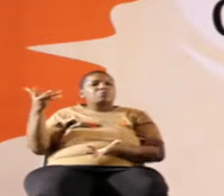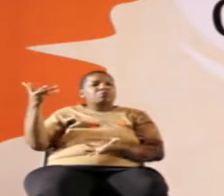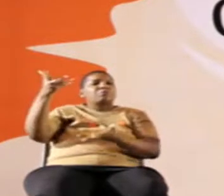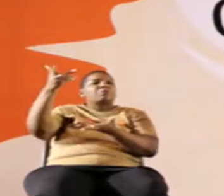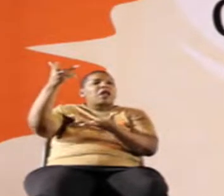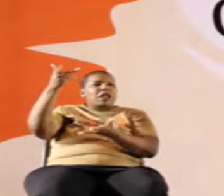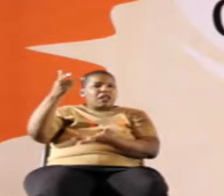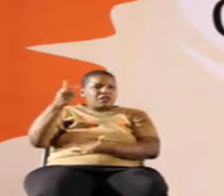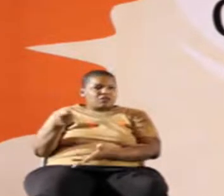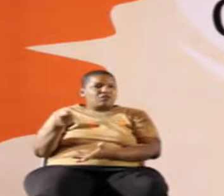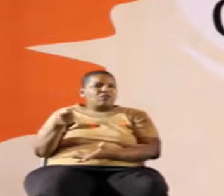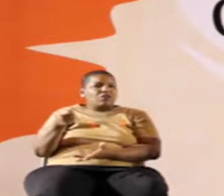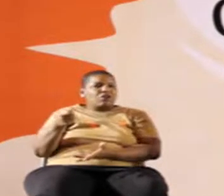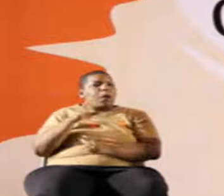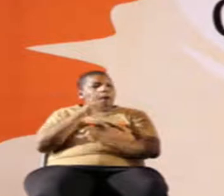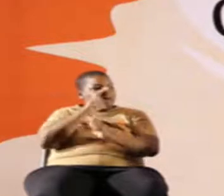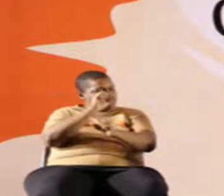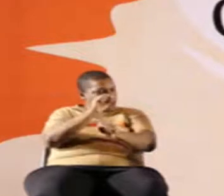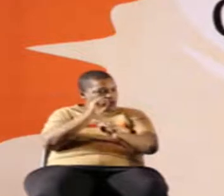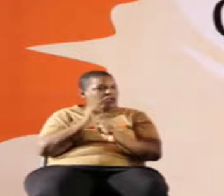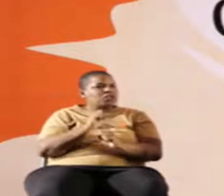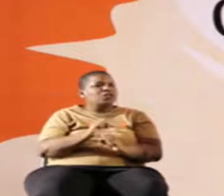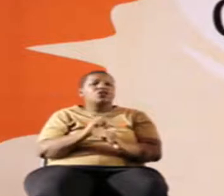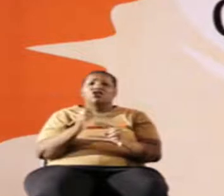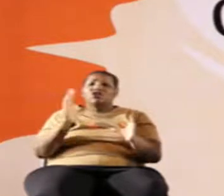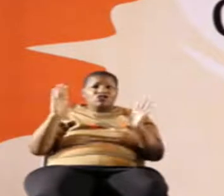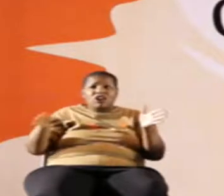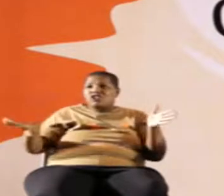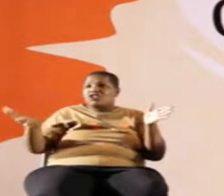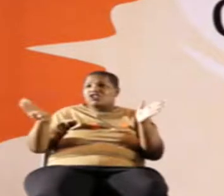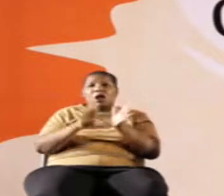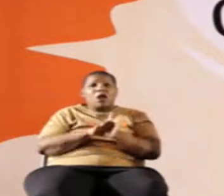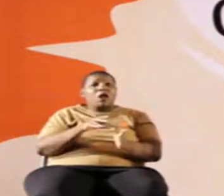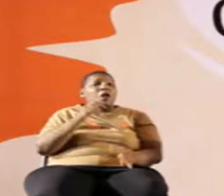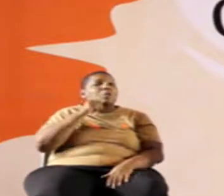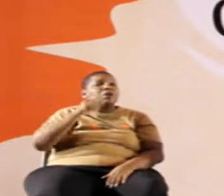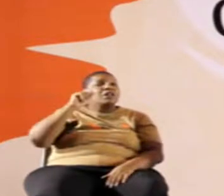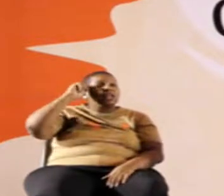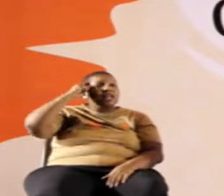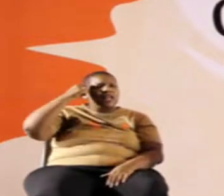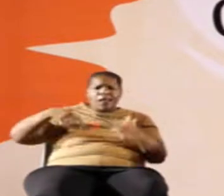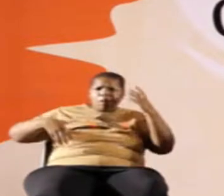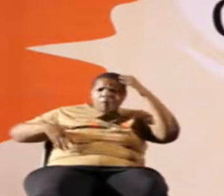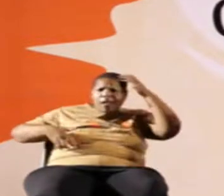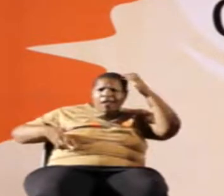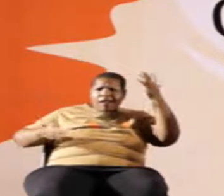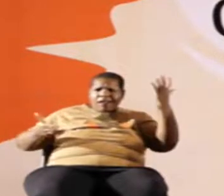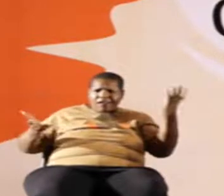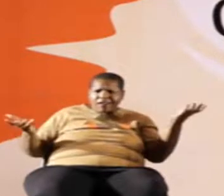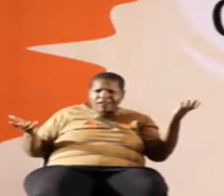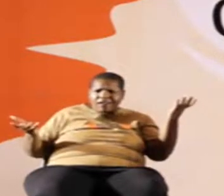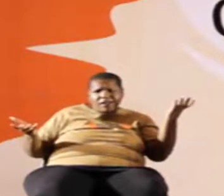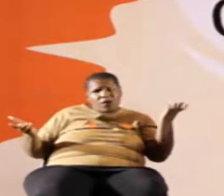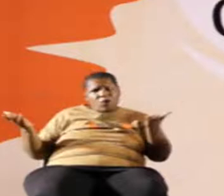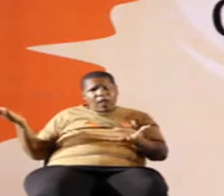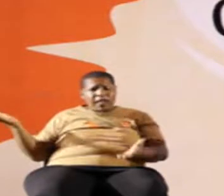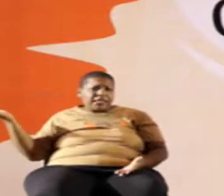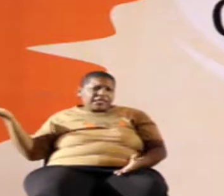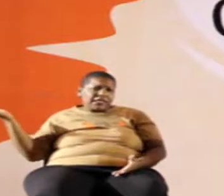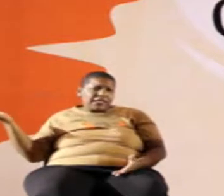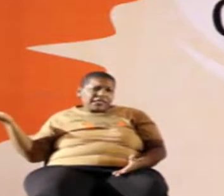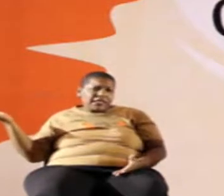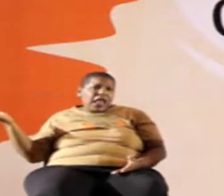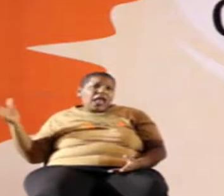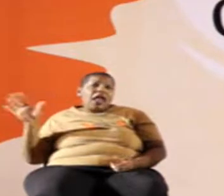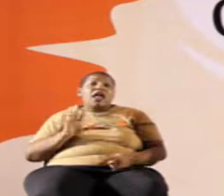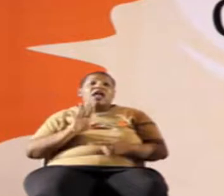Neide? Poderosa, já chegou. É a mulher negra. Era a macaca? Ou essa daqui? Que diz, ó,